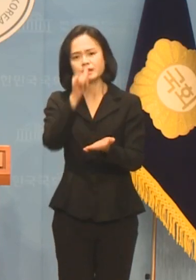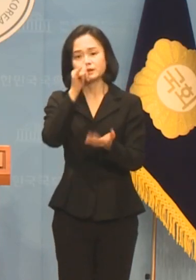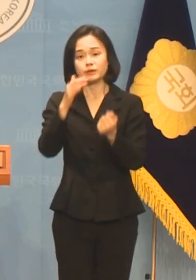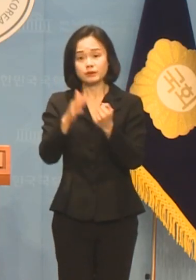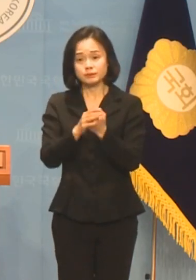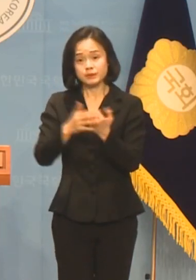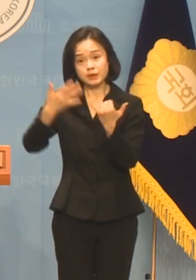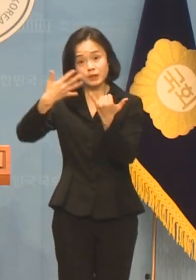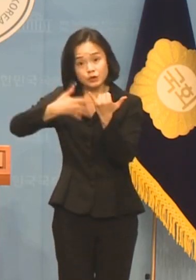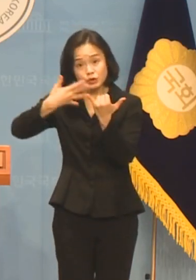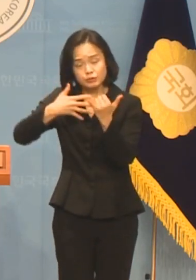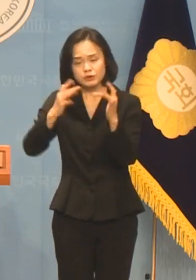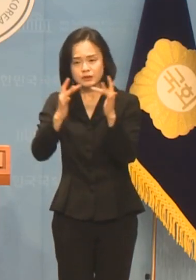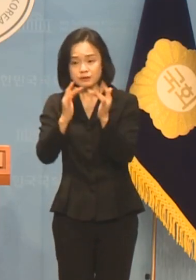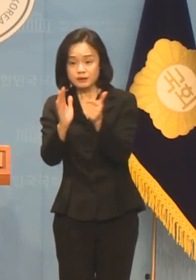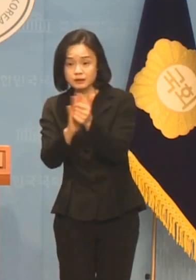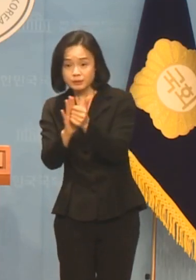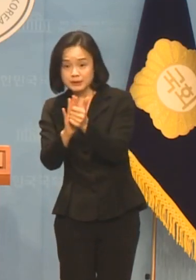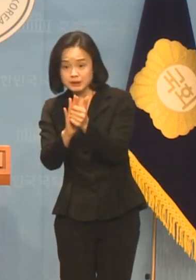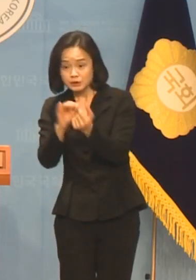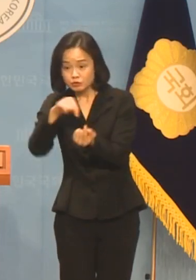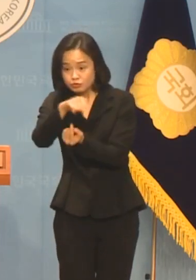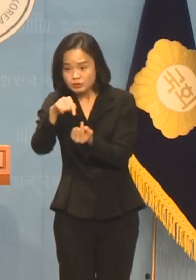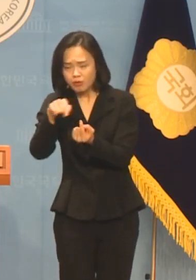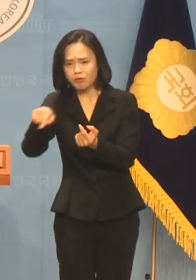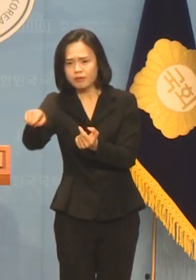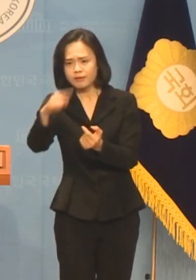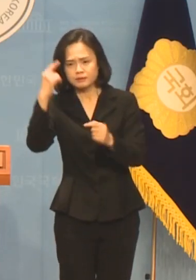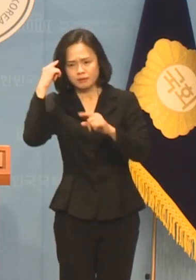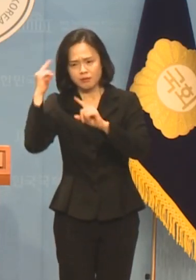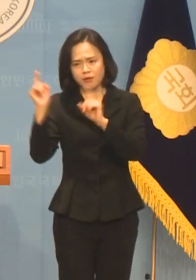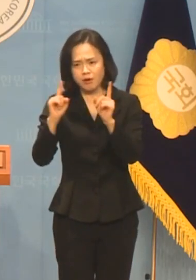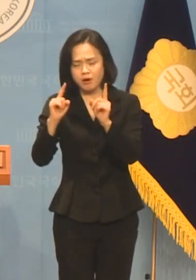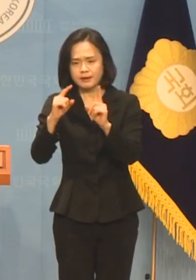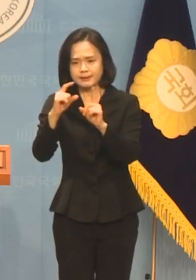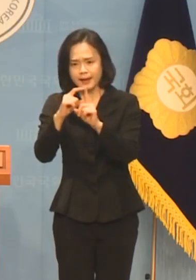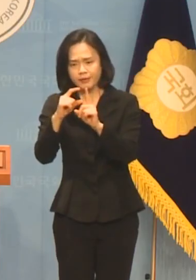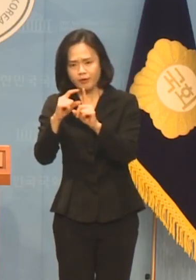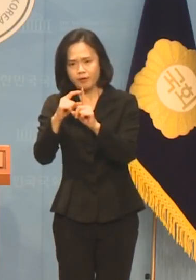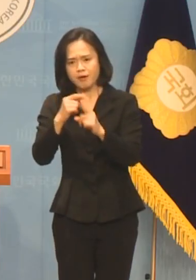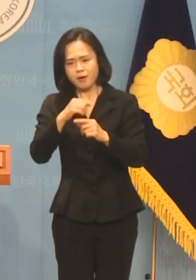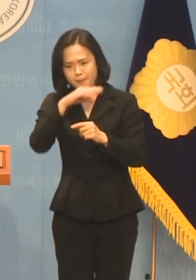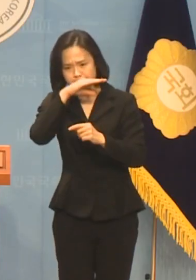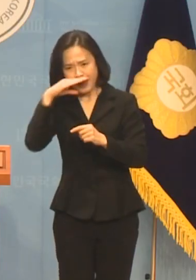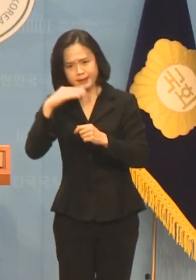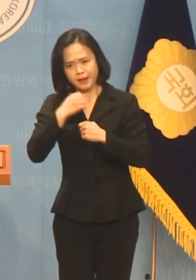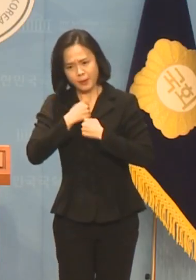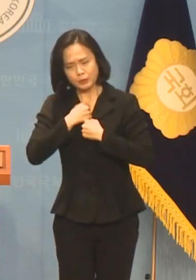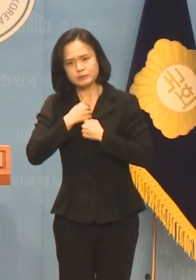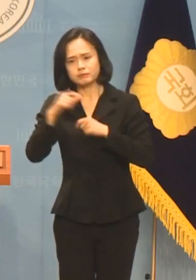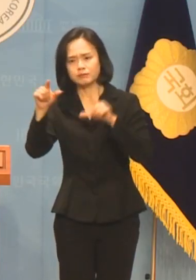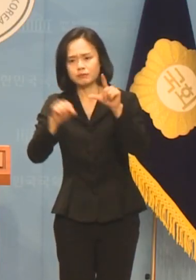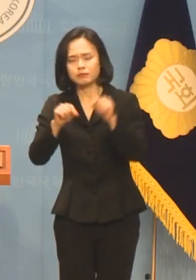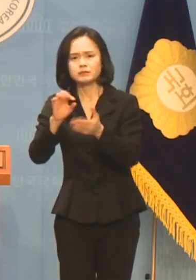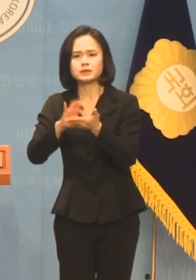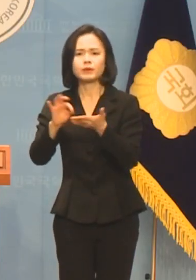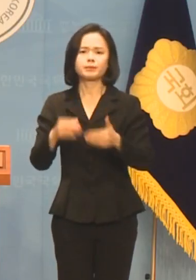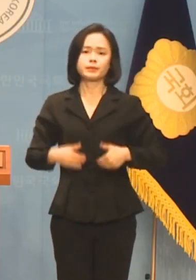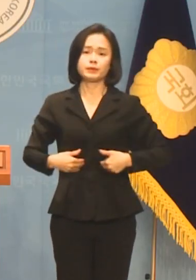때입니다. 기술의 결과물에 대한 사회적 책무는 사실은 다시 기술로서 풀 수